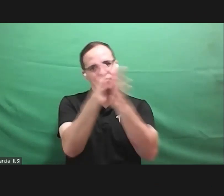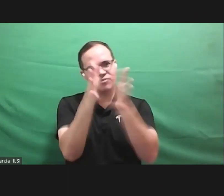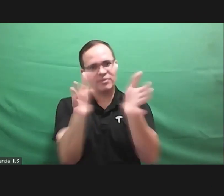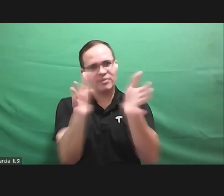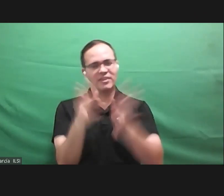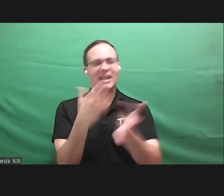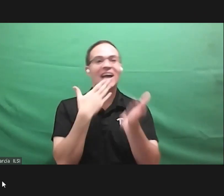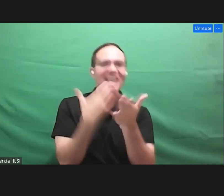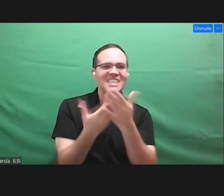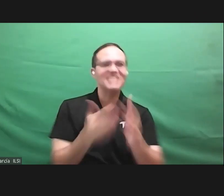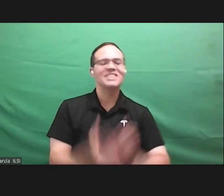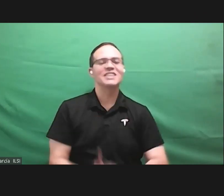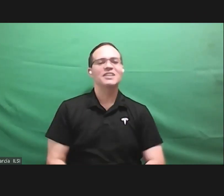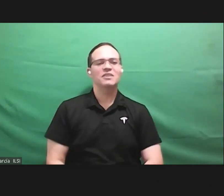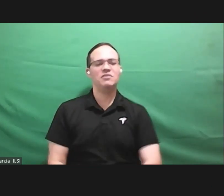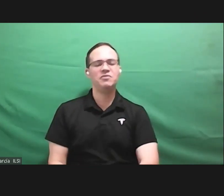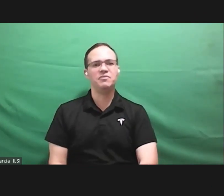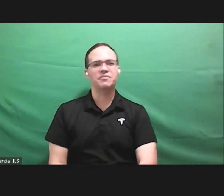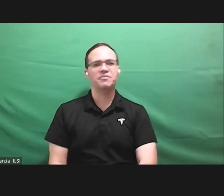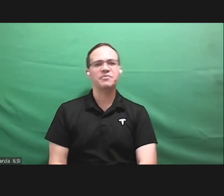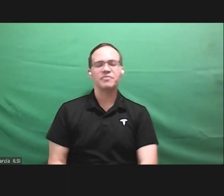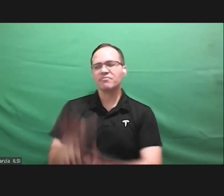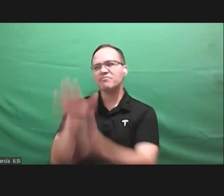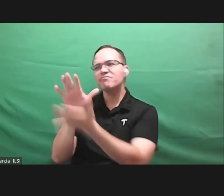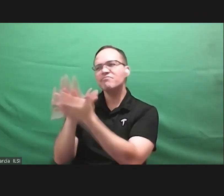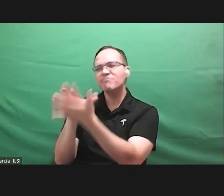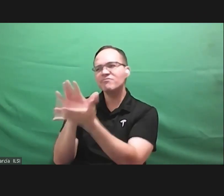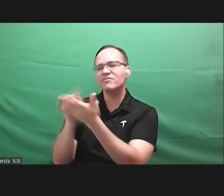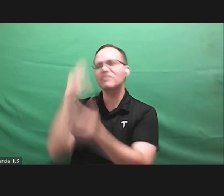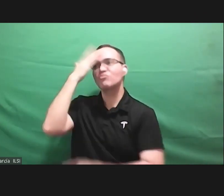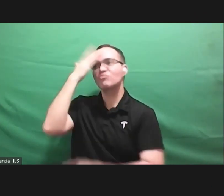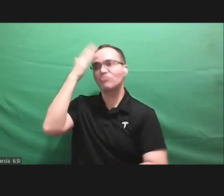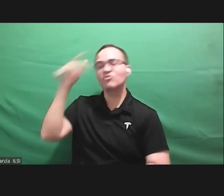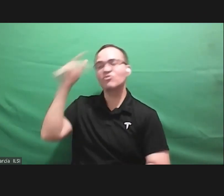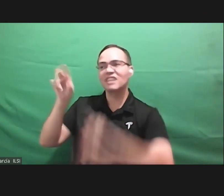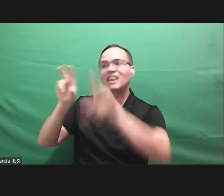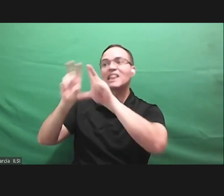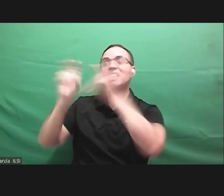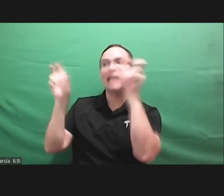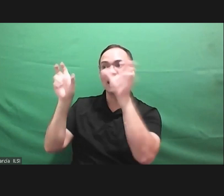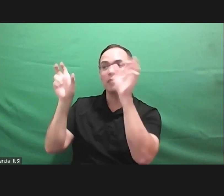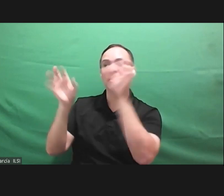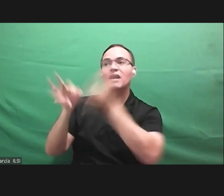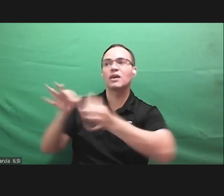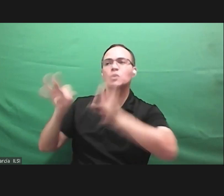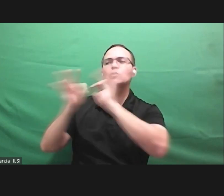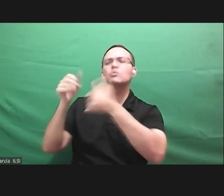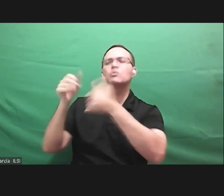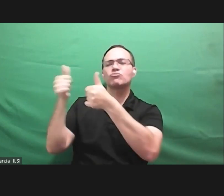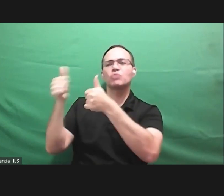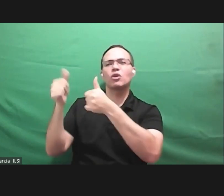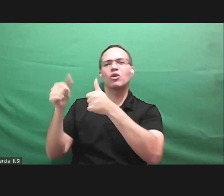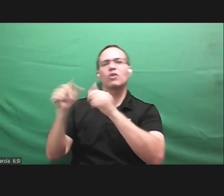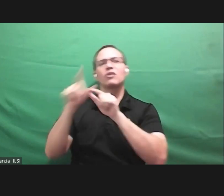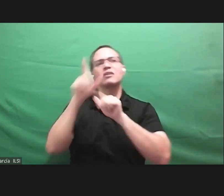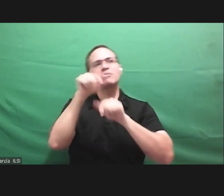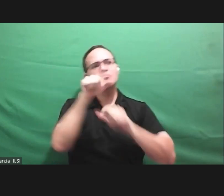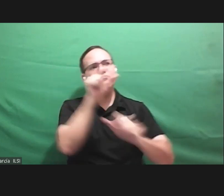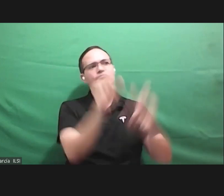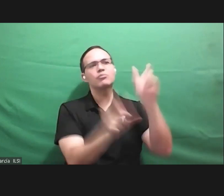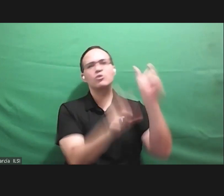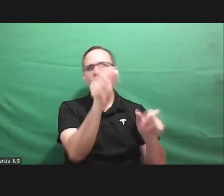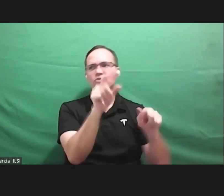Bueno, muchas gracias. Más bien, disculpa, Juliana, yo sé que el tema es realmente muy importante, pero también queremos dar el paso a las personas